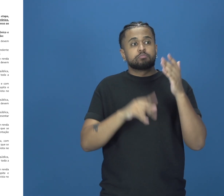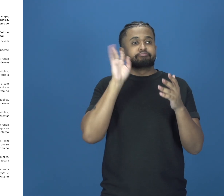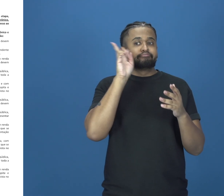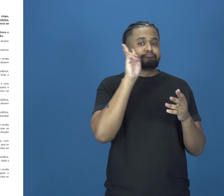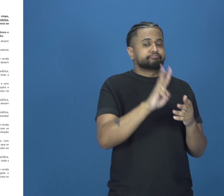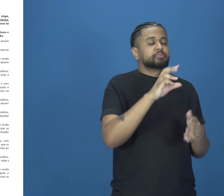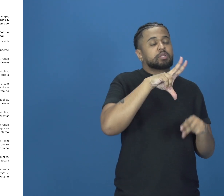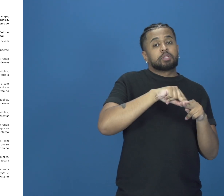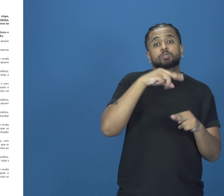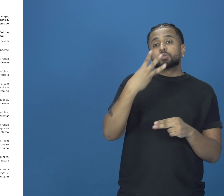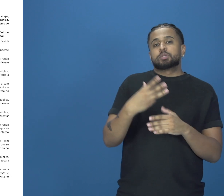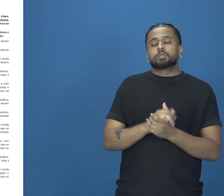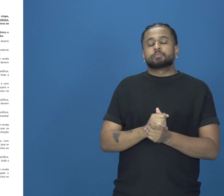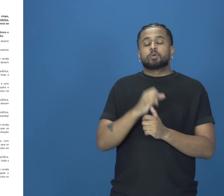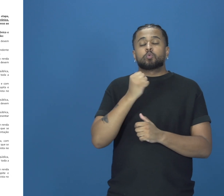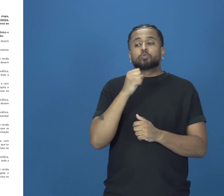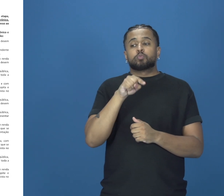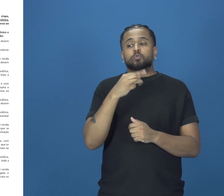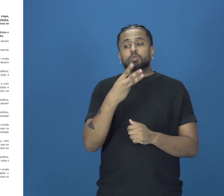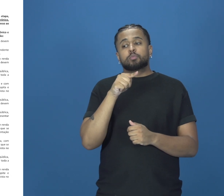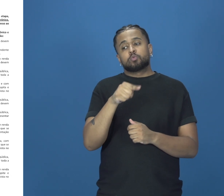no anexo 3.